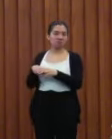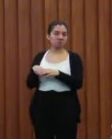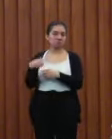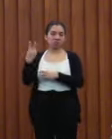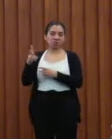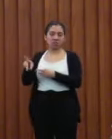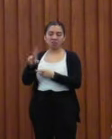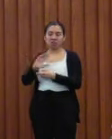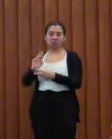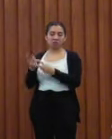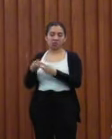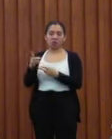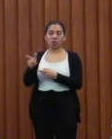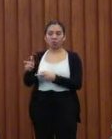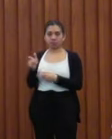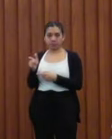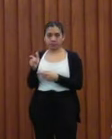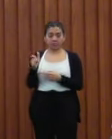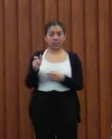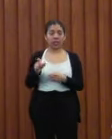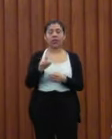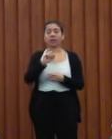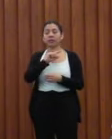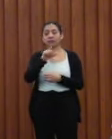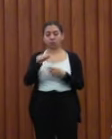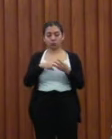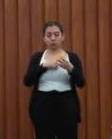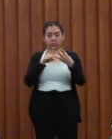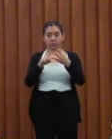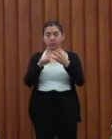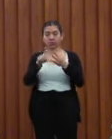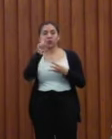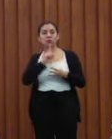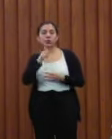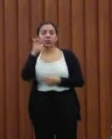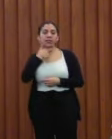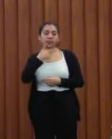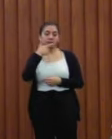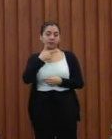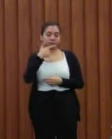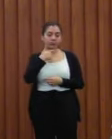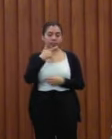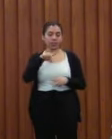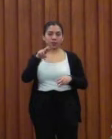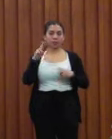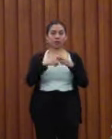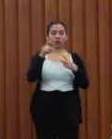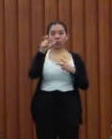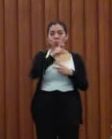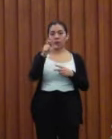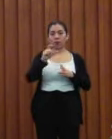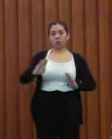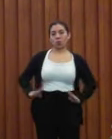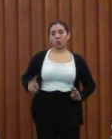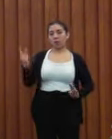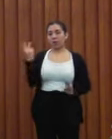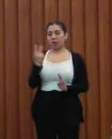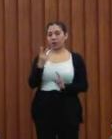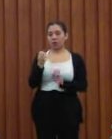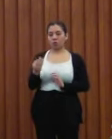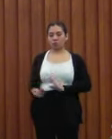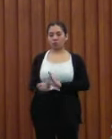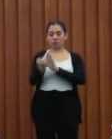mujeres lesbianas, sobre todo, hemos percibido que se les asesina cuando están en pareja o frente a su pareja,